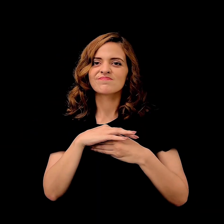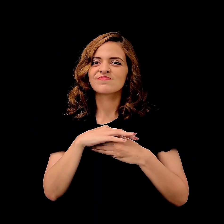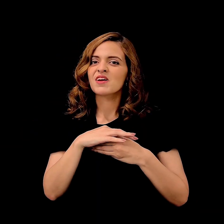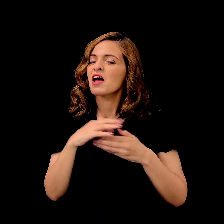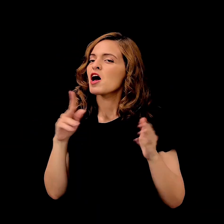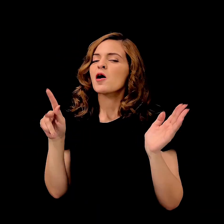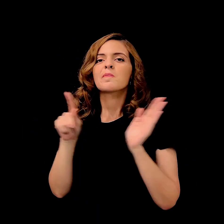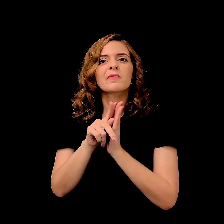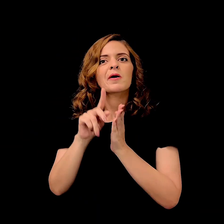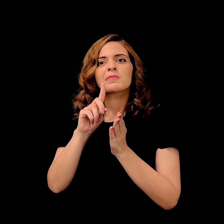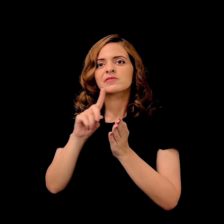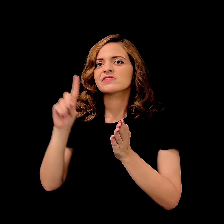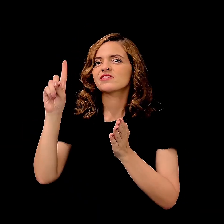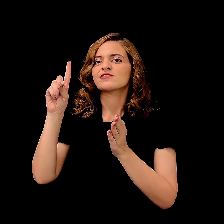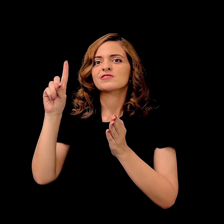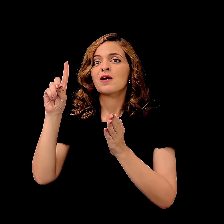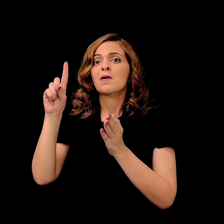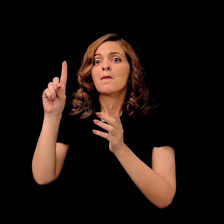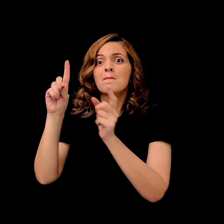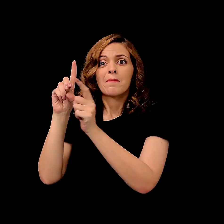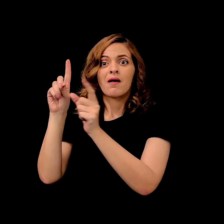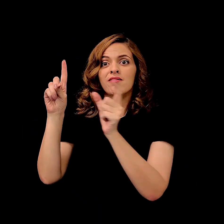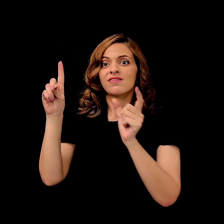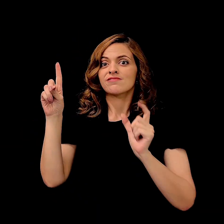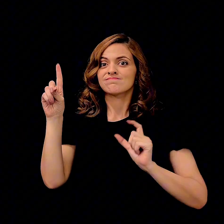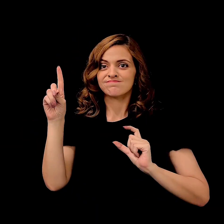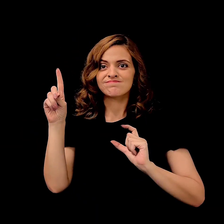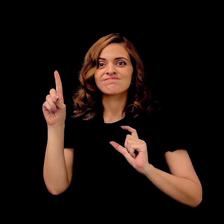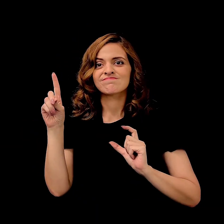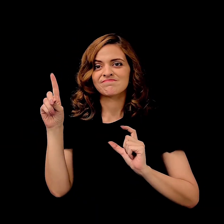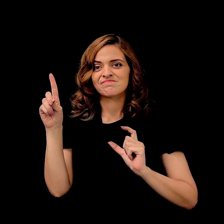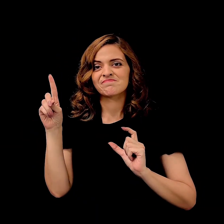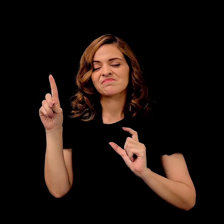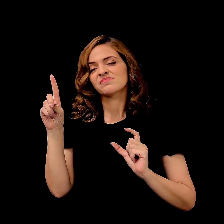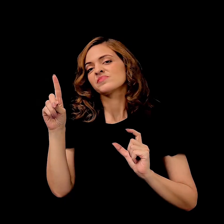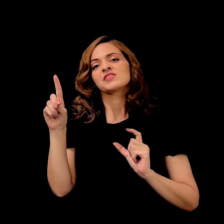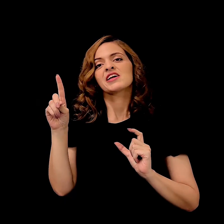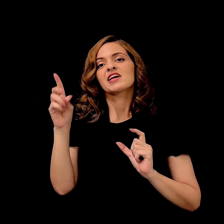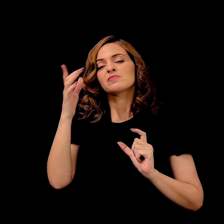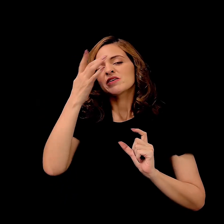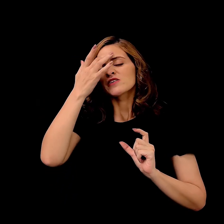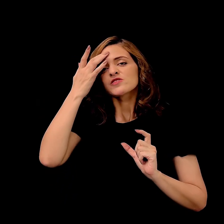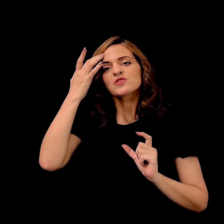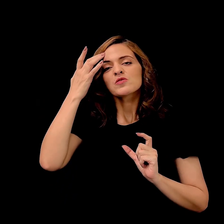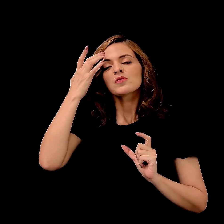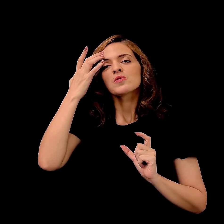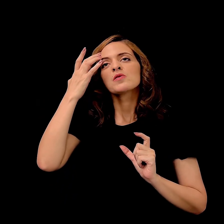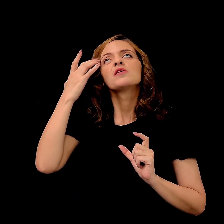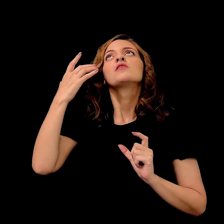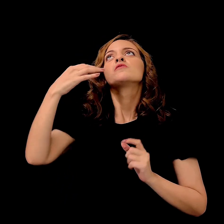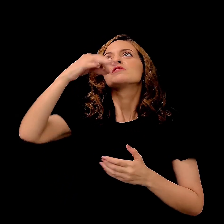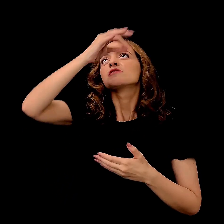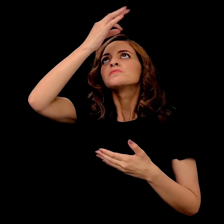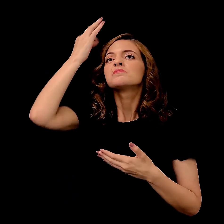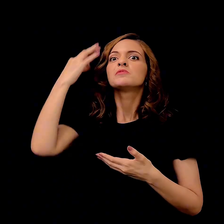da palavra de Deus. Quando a pessoa tem o Espírito de